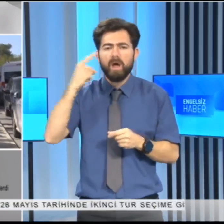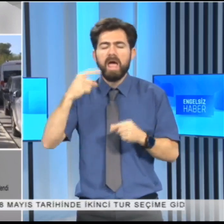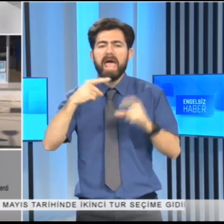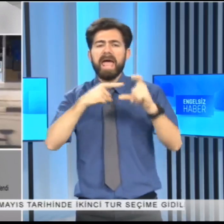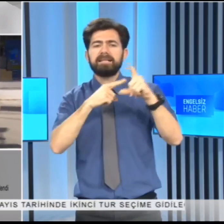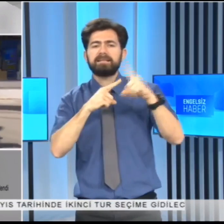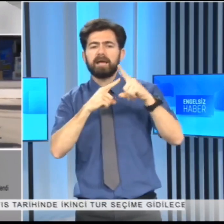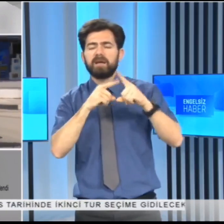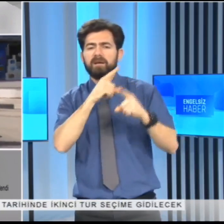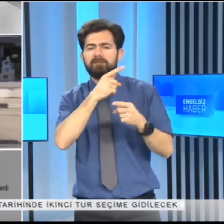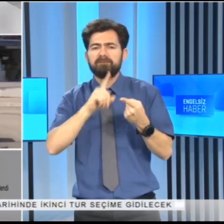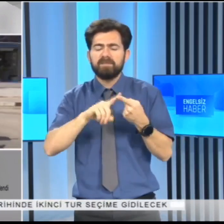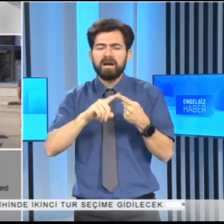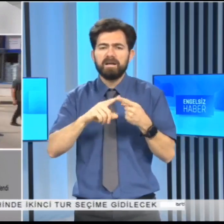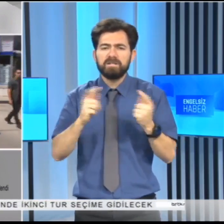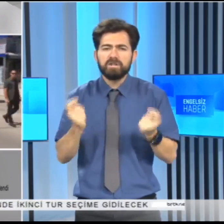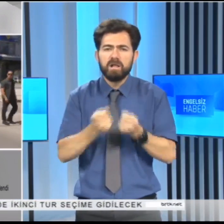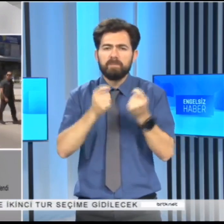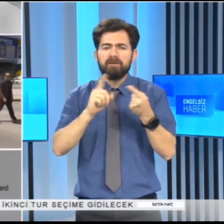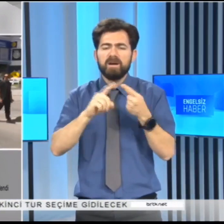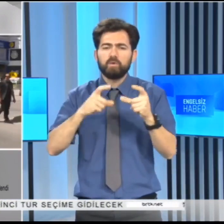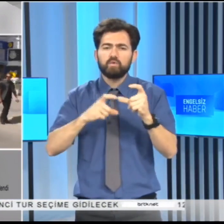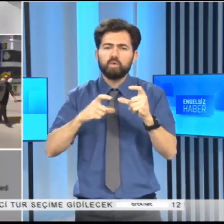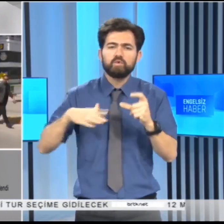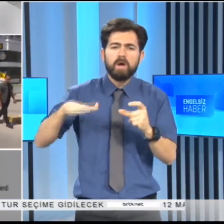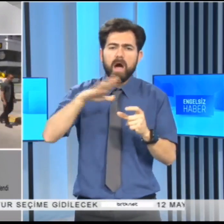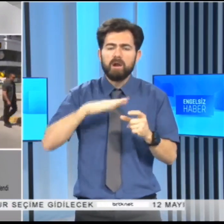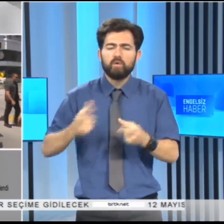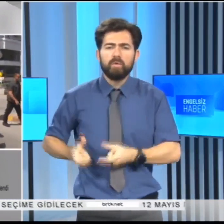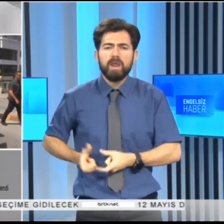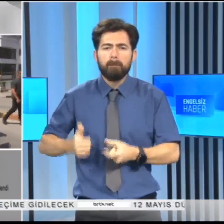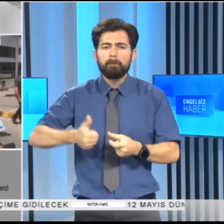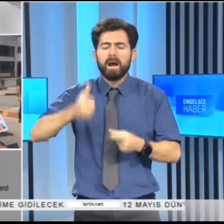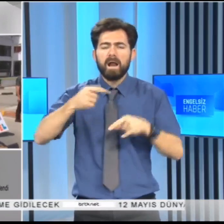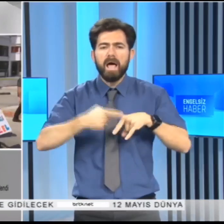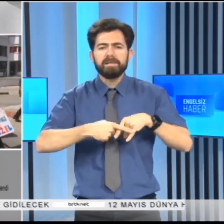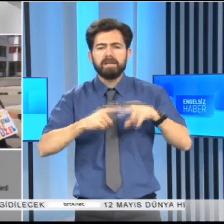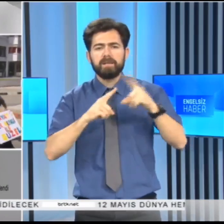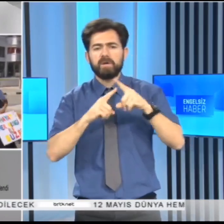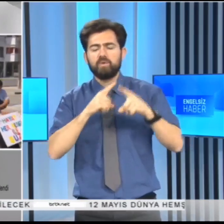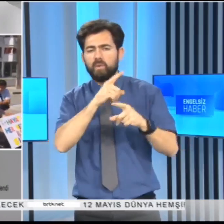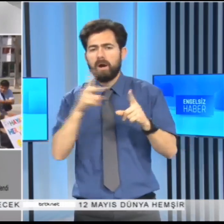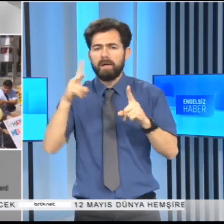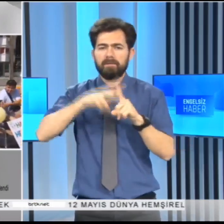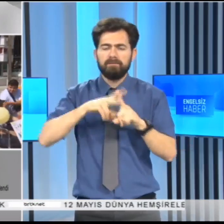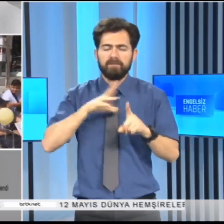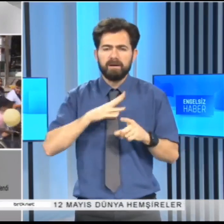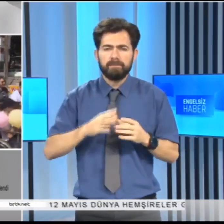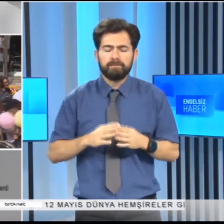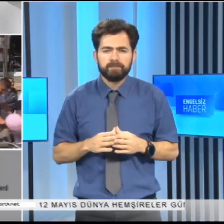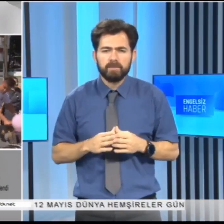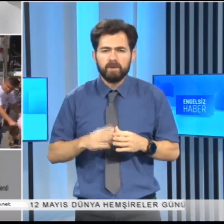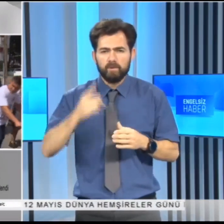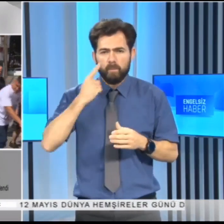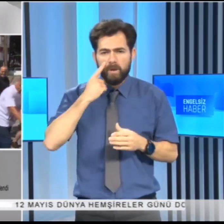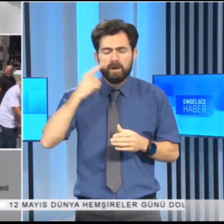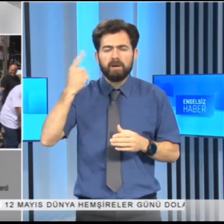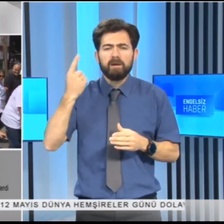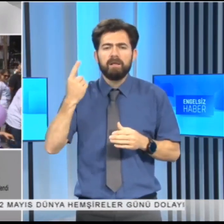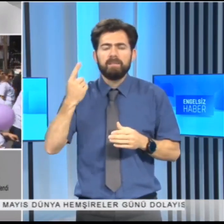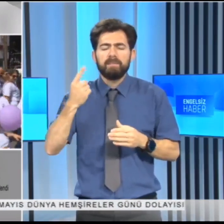Tatar'la Çalışma ve Sosyal Güvenlik Bakanı Hasan Taçoy katıldı.